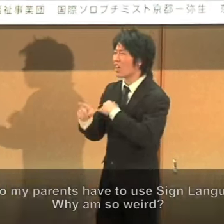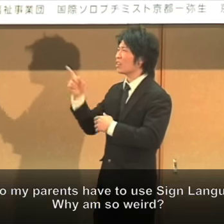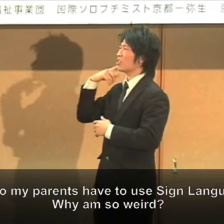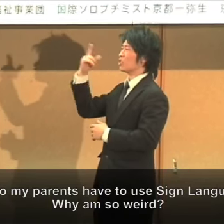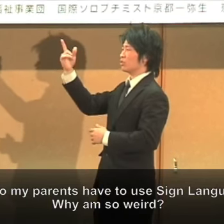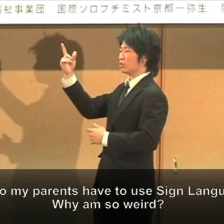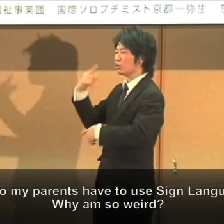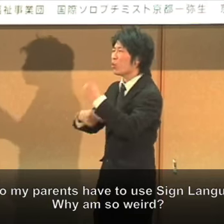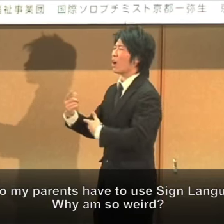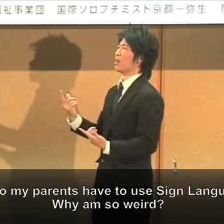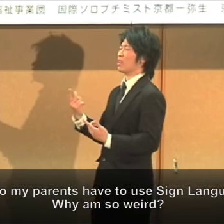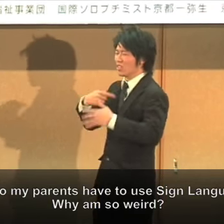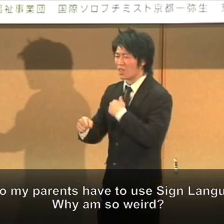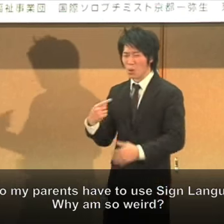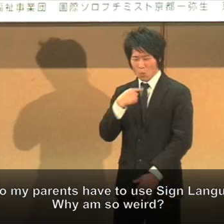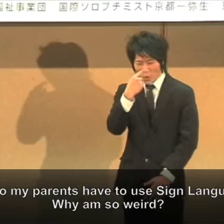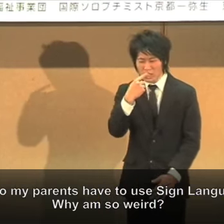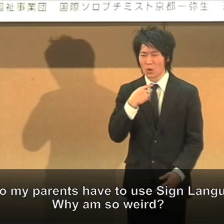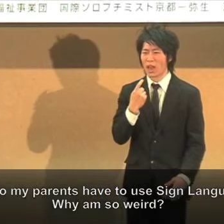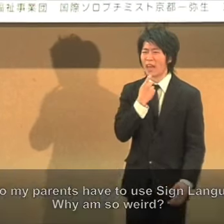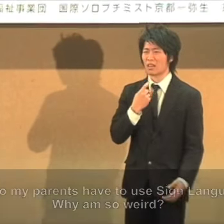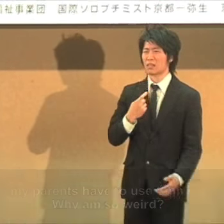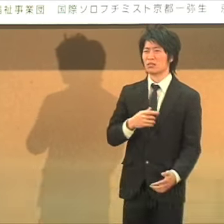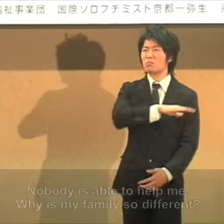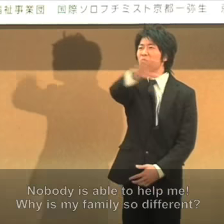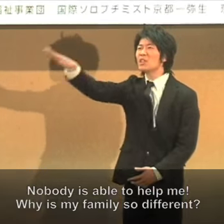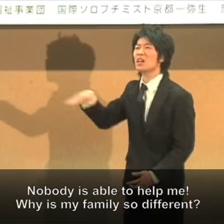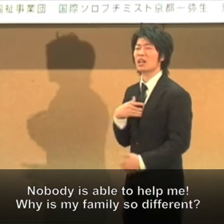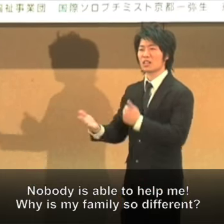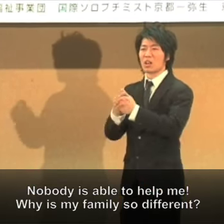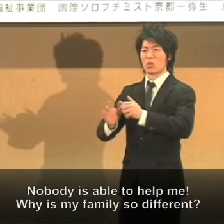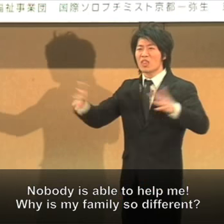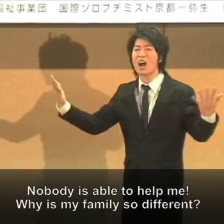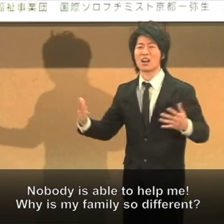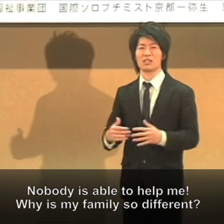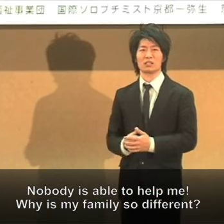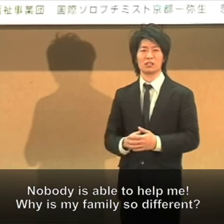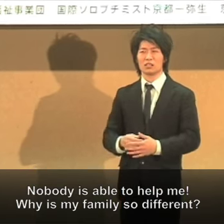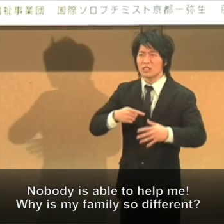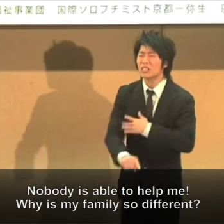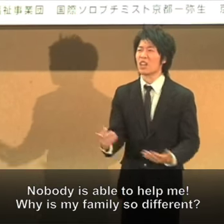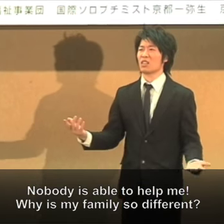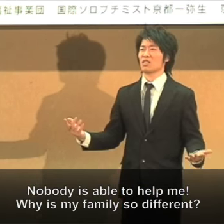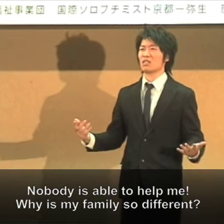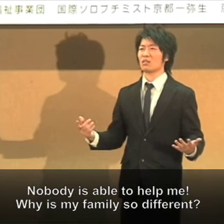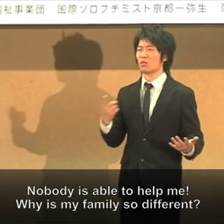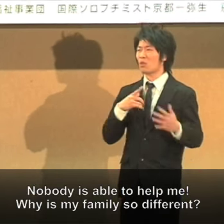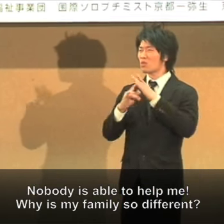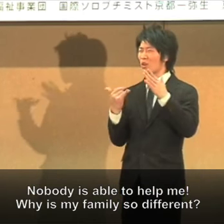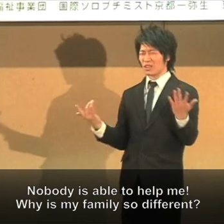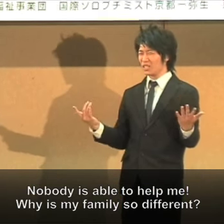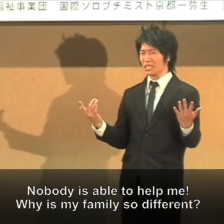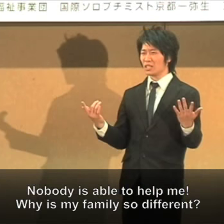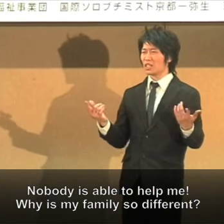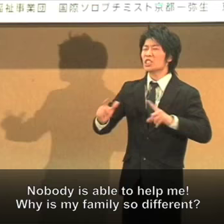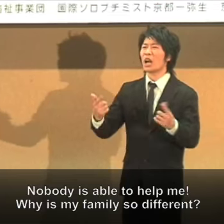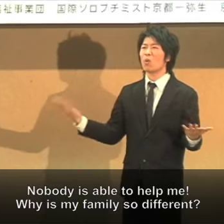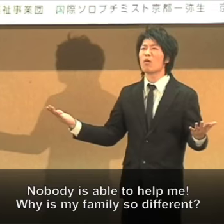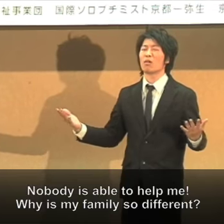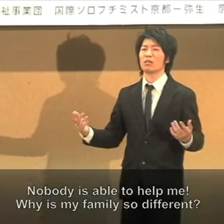こんな家に僕を産んだんだ、僕だけ変だ、みんなに誰も助けてくれない、なんで僕だけなんだ、なんでデフファ